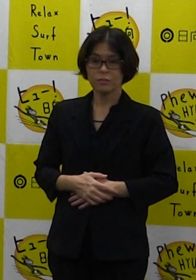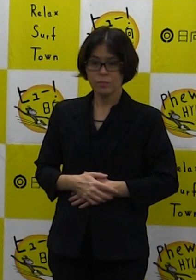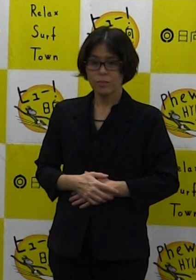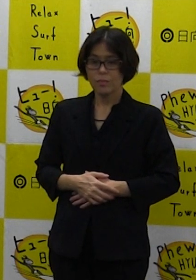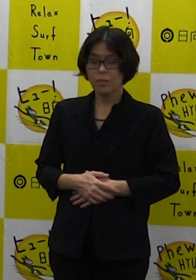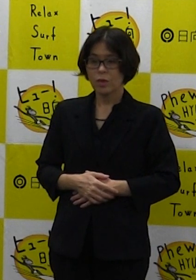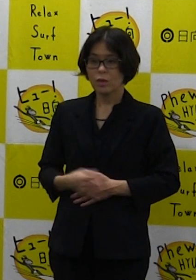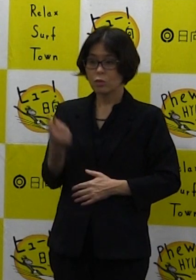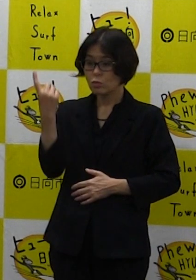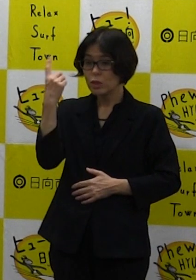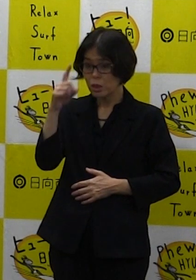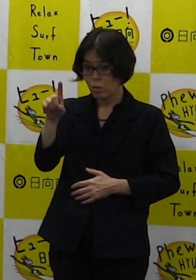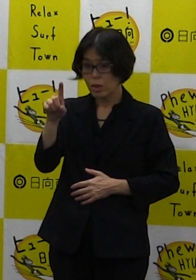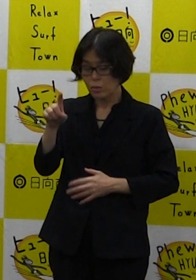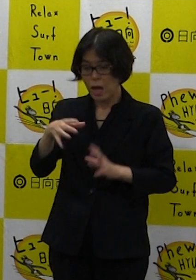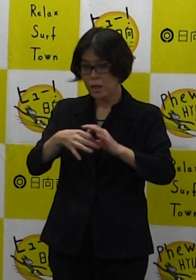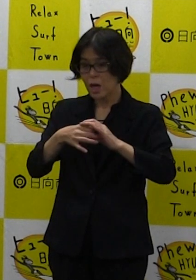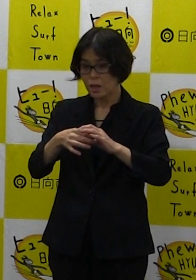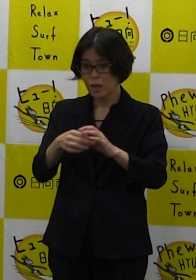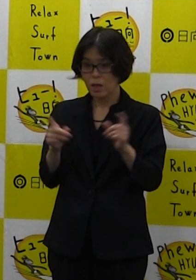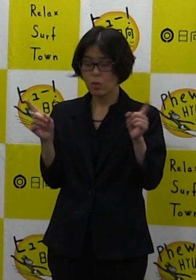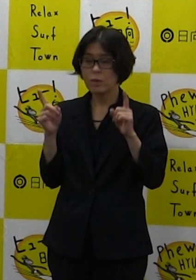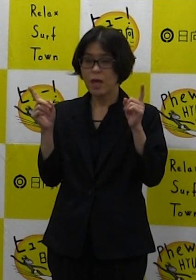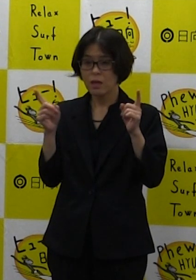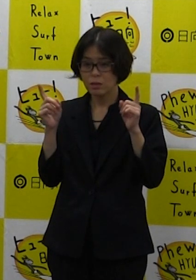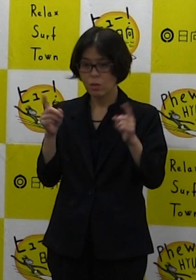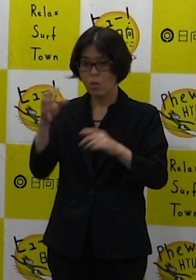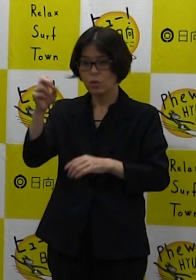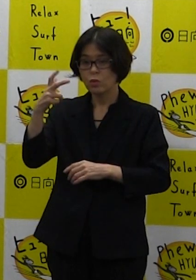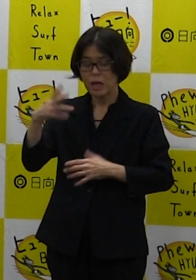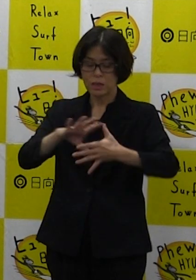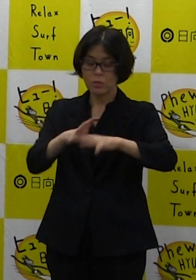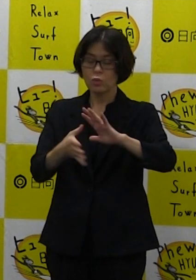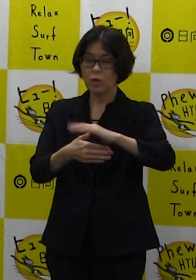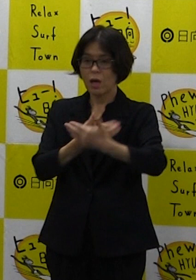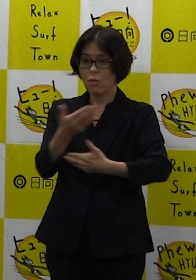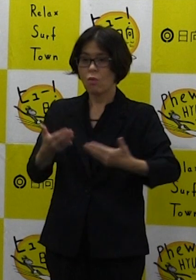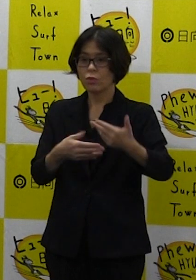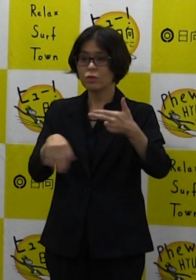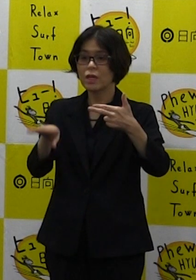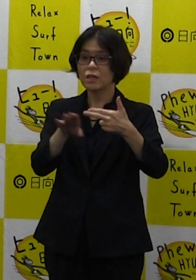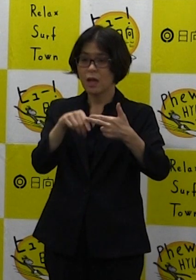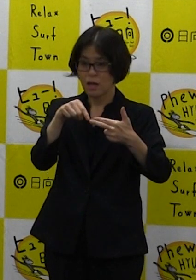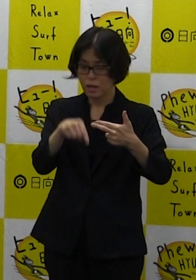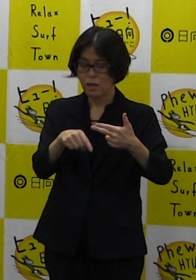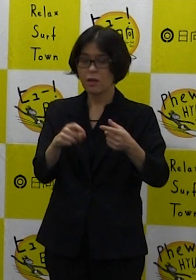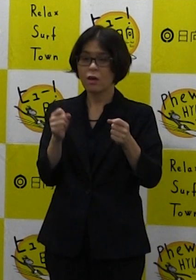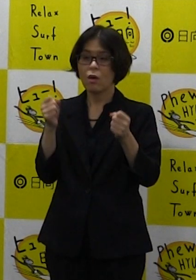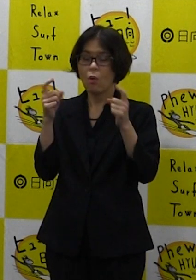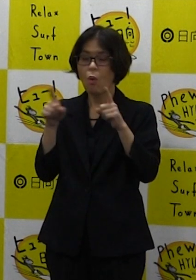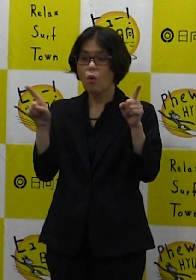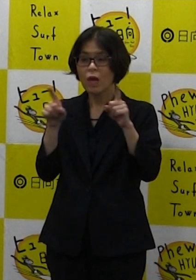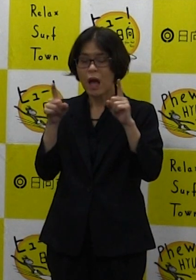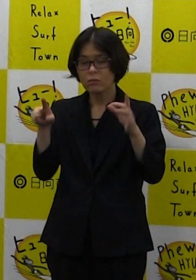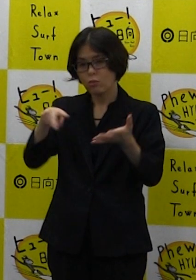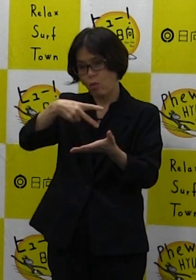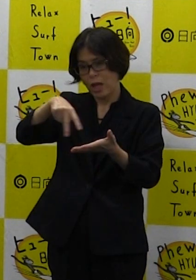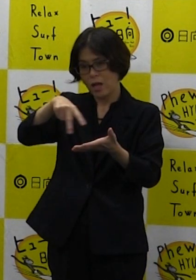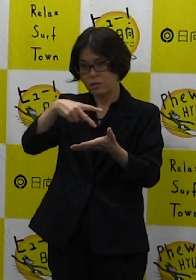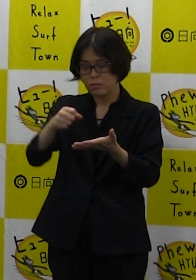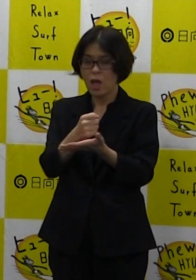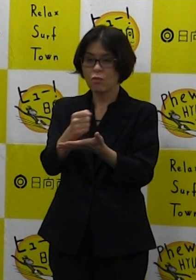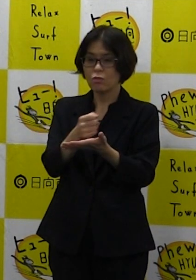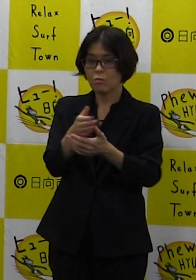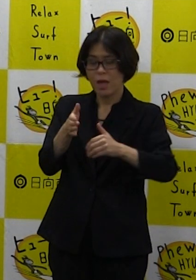また翌日には関連イベントといたしまして日向市文化交流センターで音楽とダンスで運命の